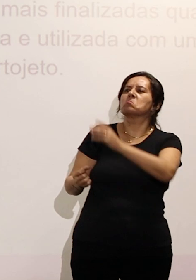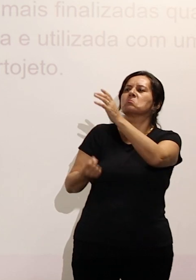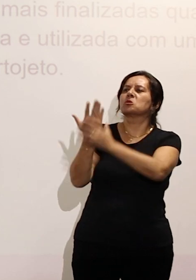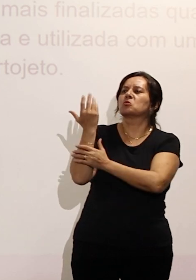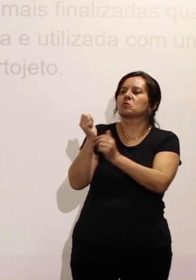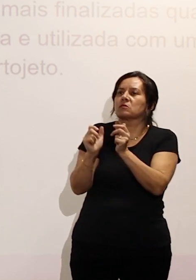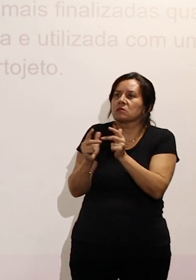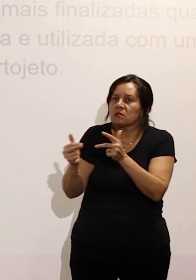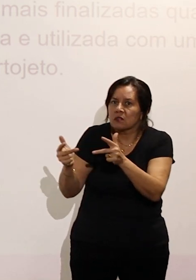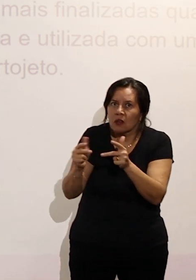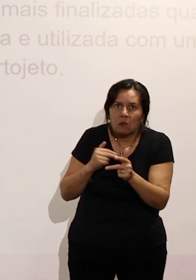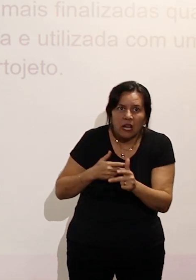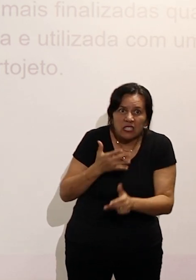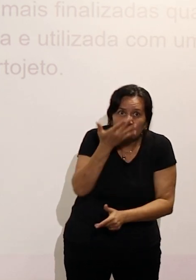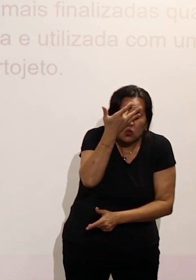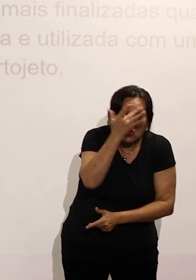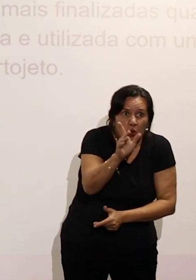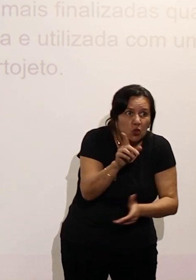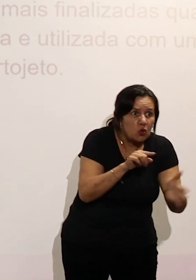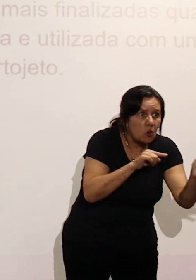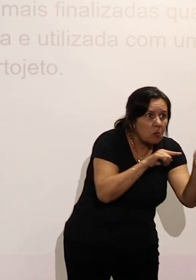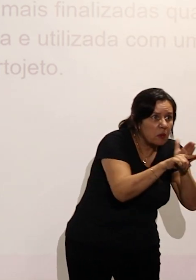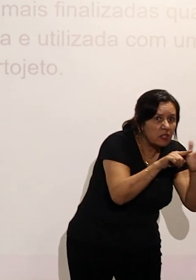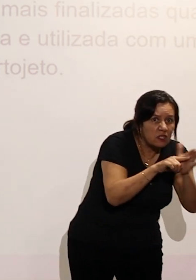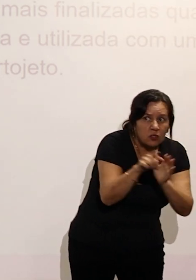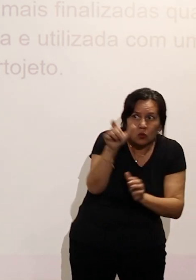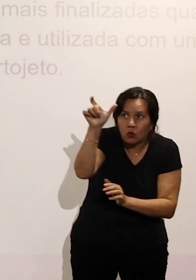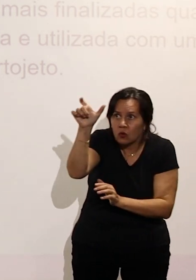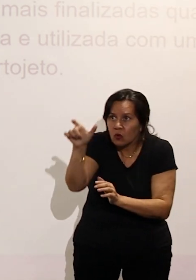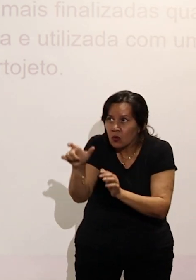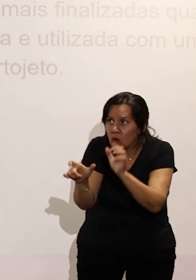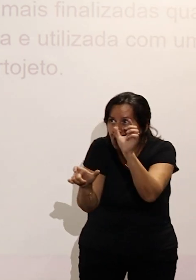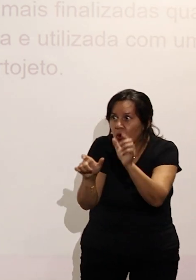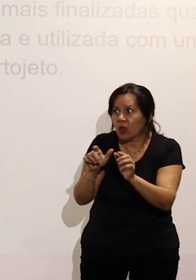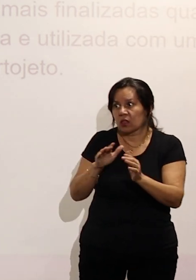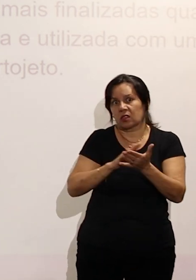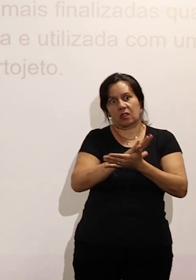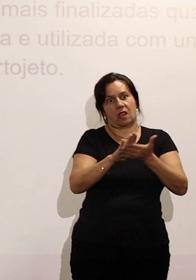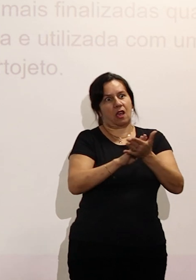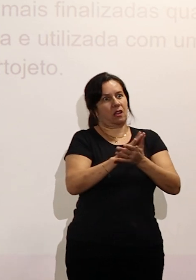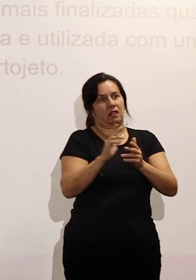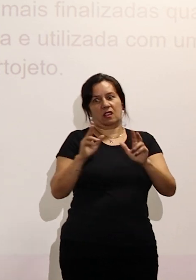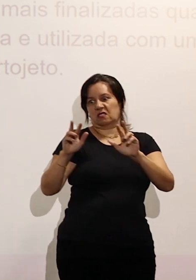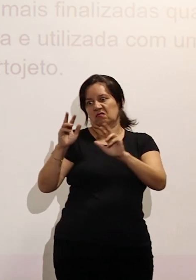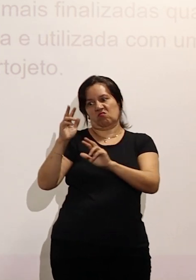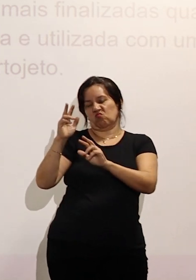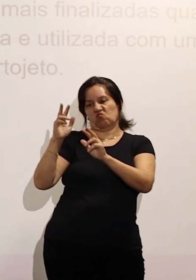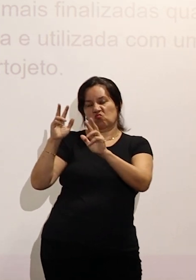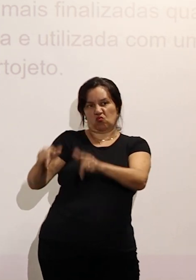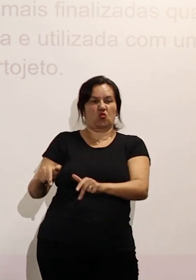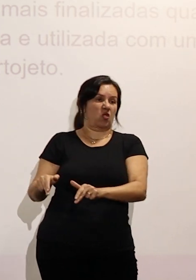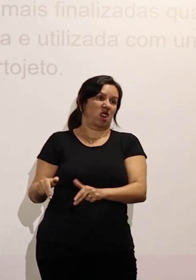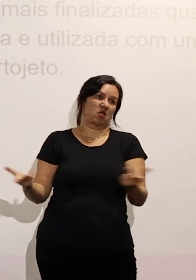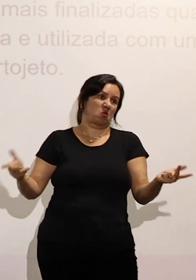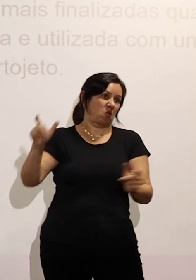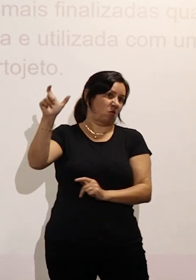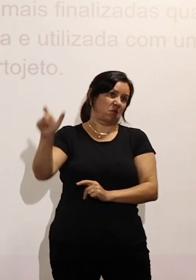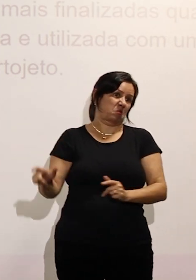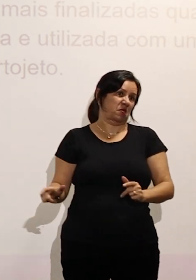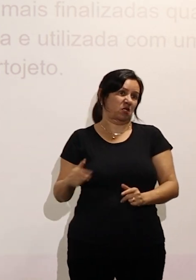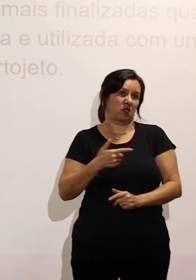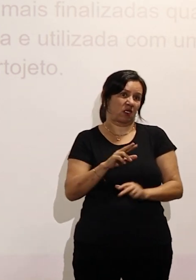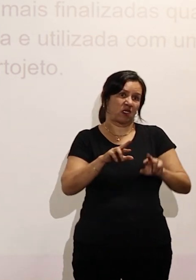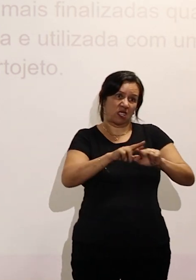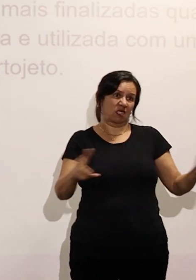você não tem noção, você não olhou como é que é um corpo humano, e aí o negócio não parece uma pessoa. Não parece. E aí complica